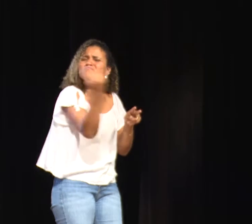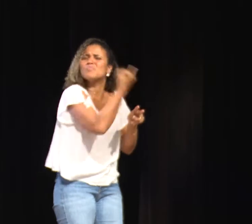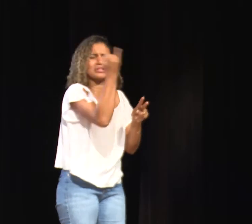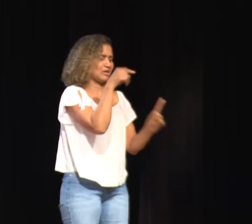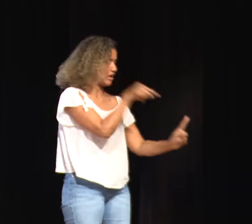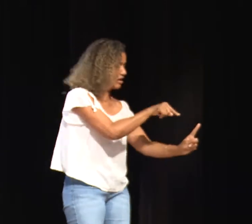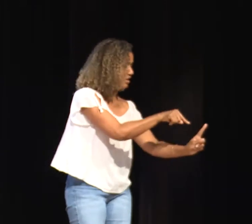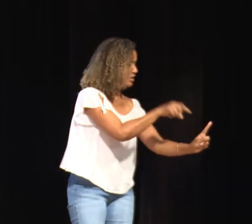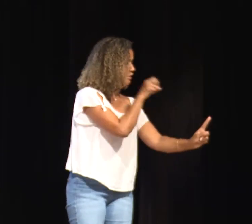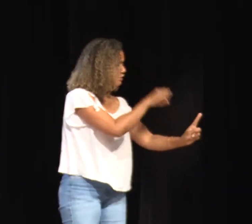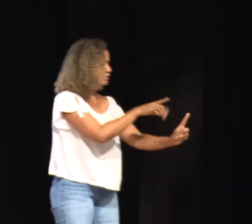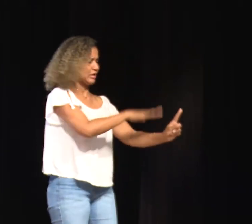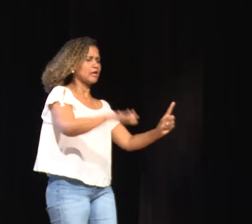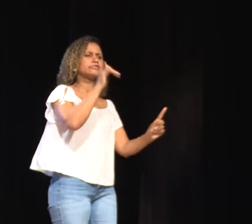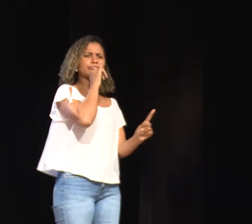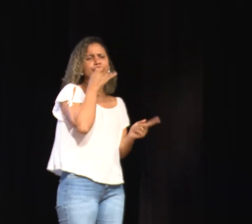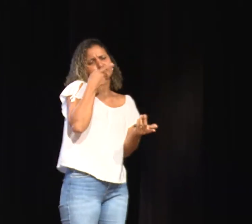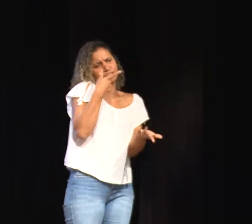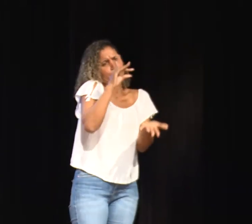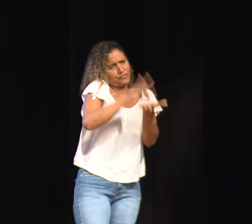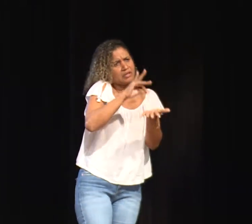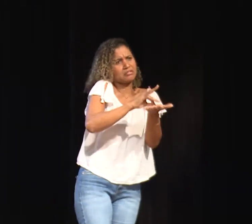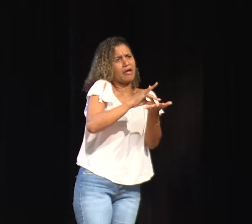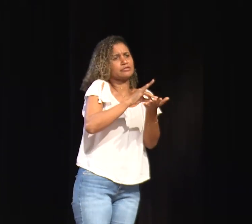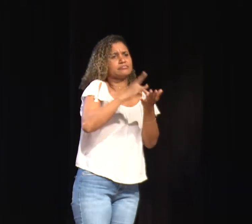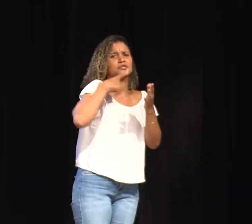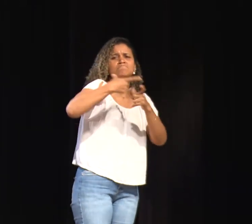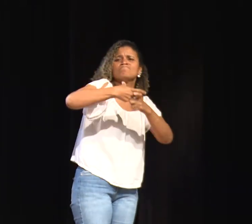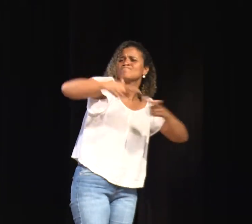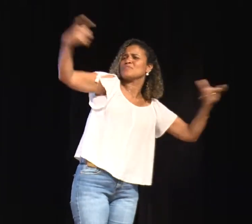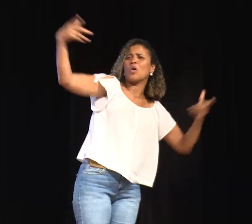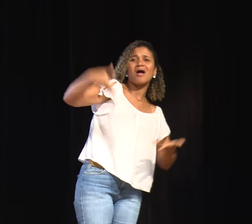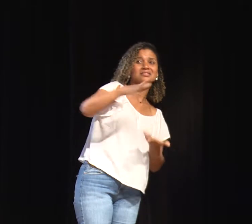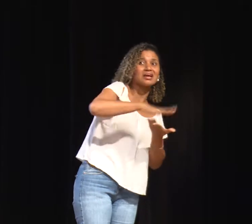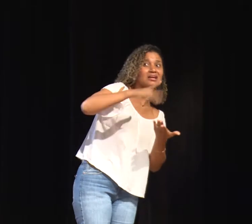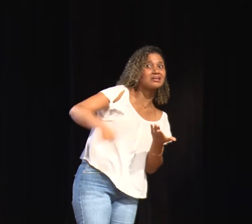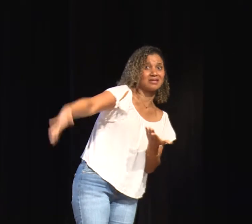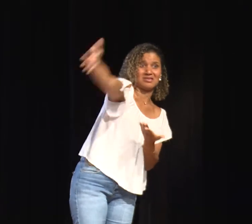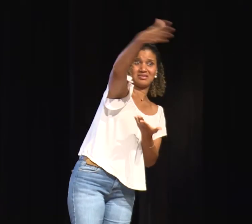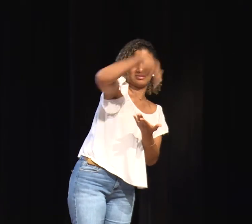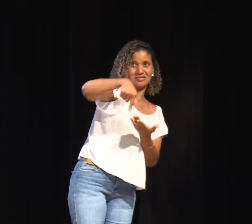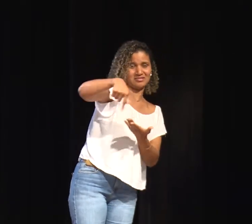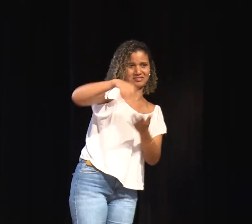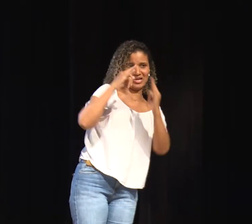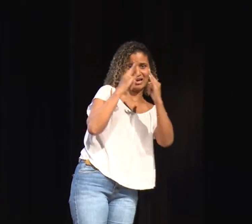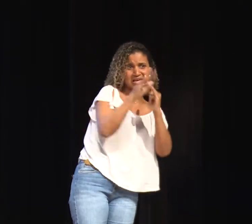A autora ainda diz a importância dessas crianças, e isso é uma realidade. A maioria das crianças hoje, aqui